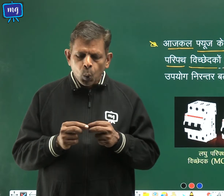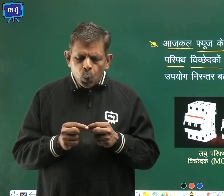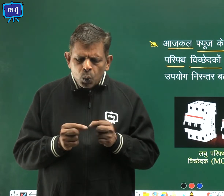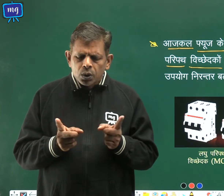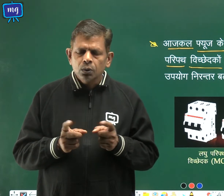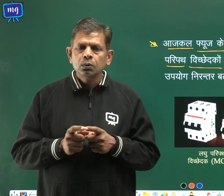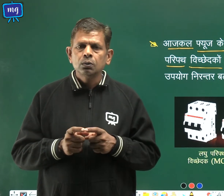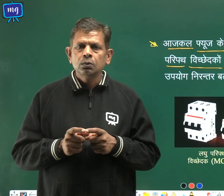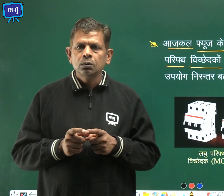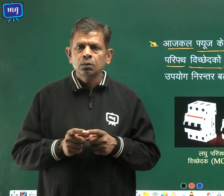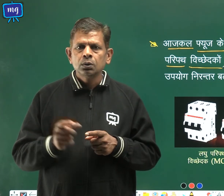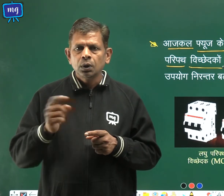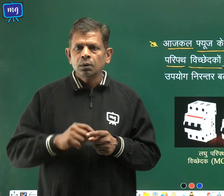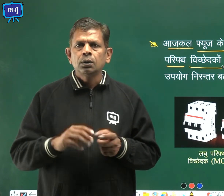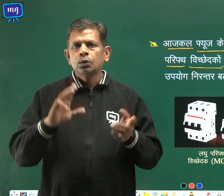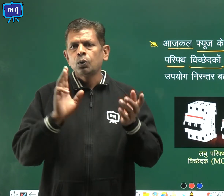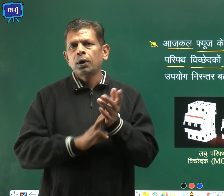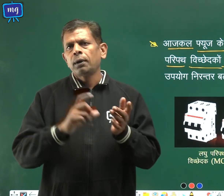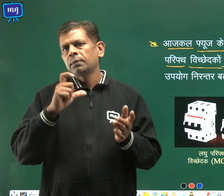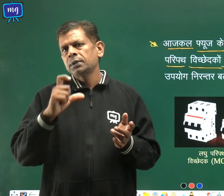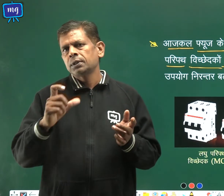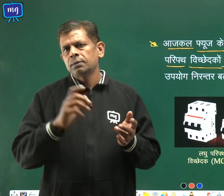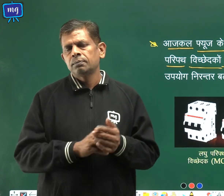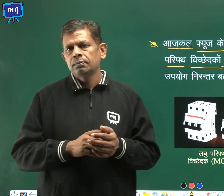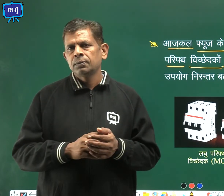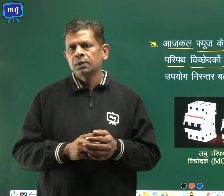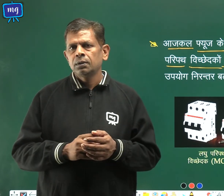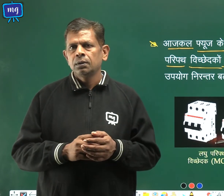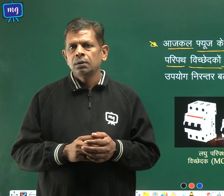विच्छेदकों, जिनको हम MCBs भी बोलते हैं,